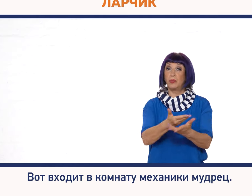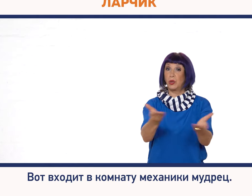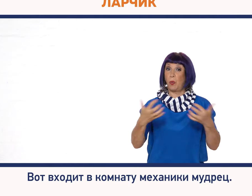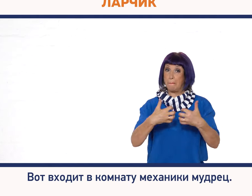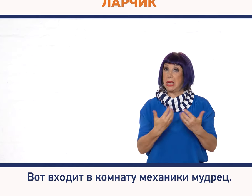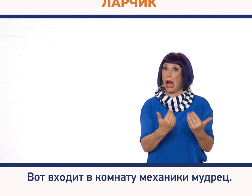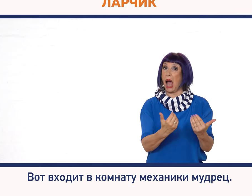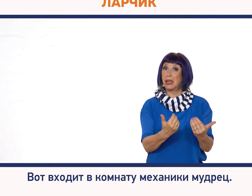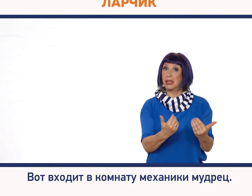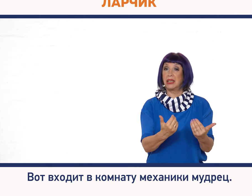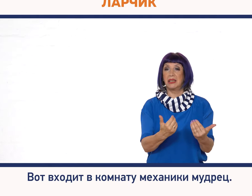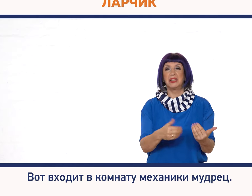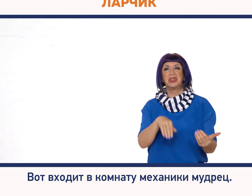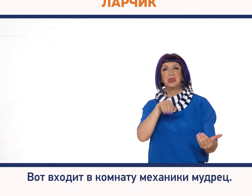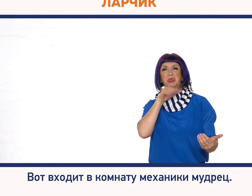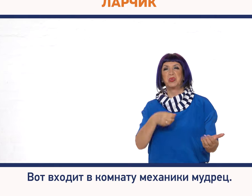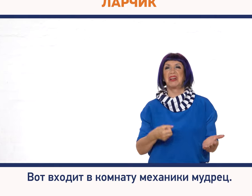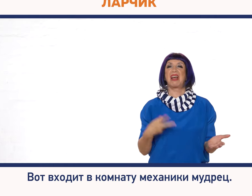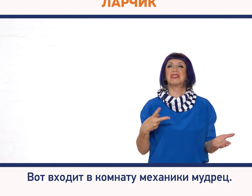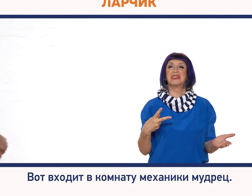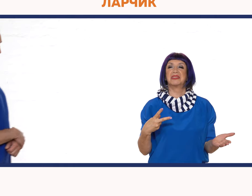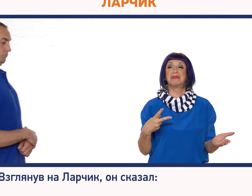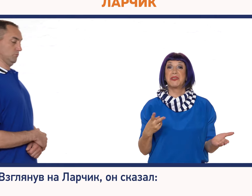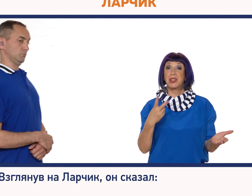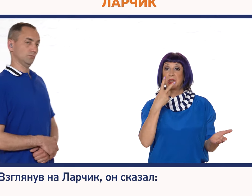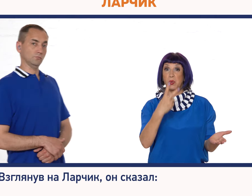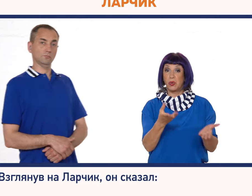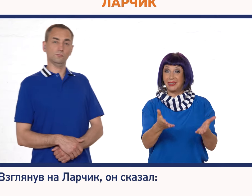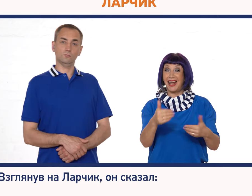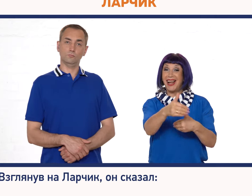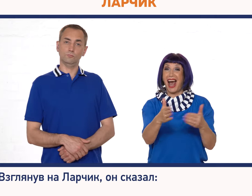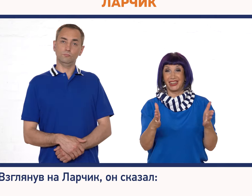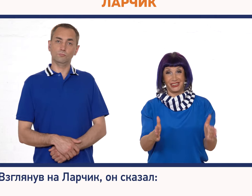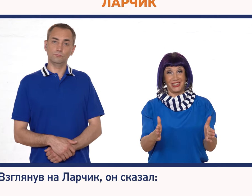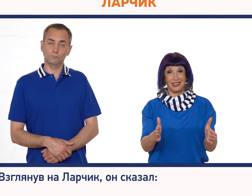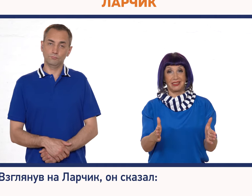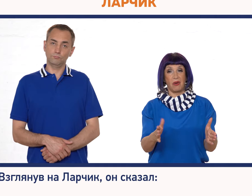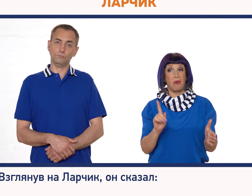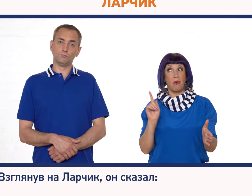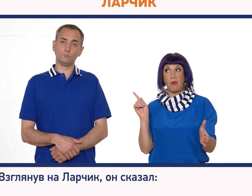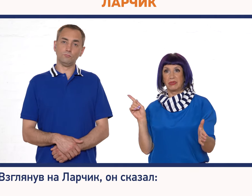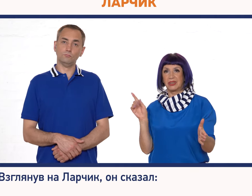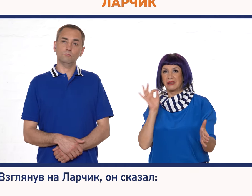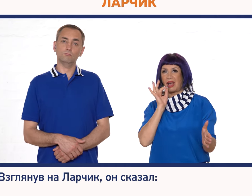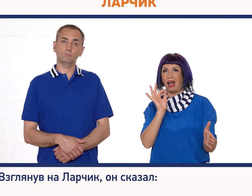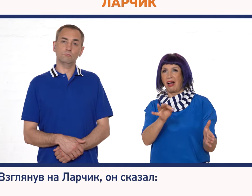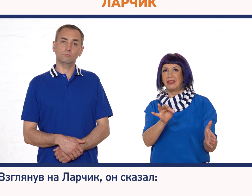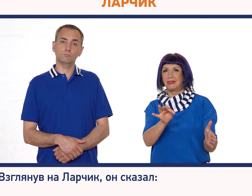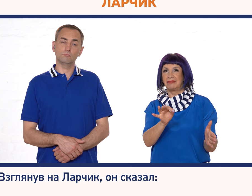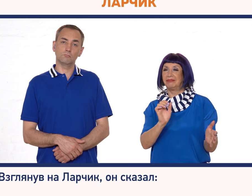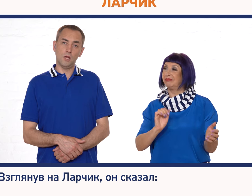в комнату механики мудрец. Взглянув на ларчик, он